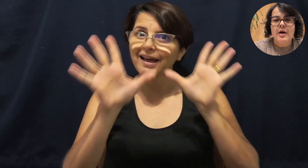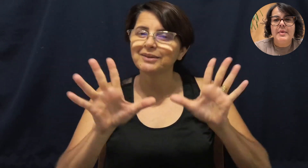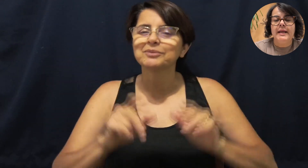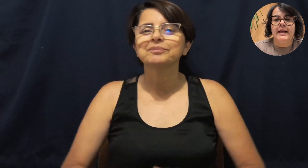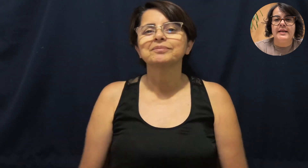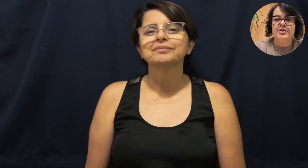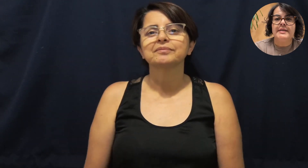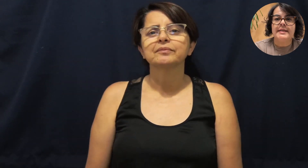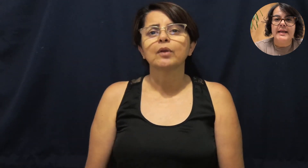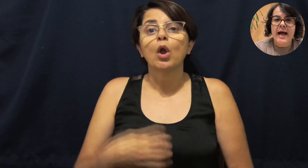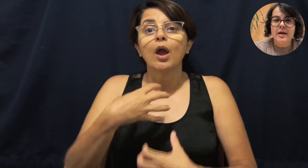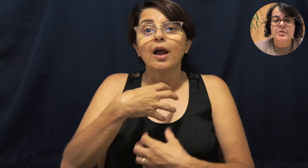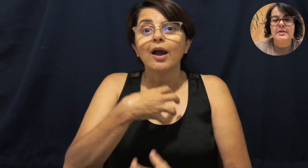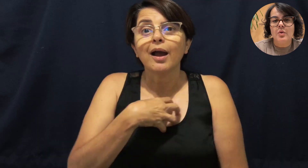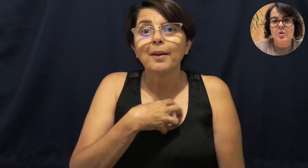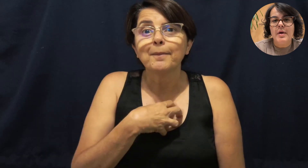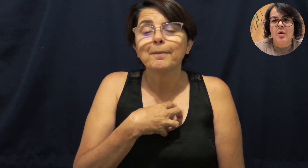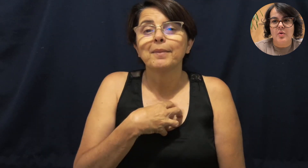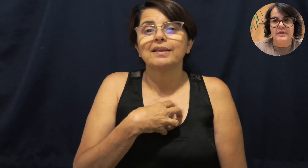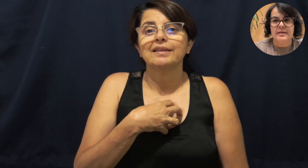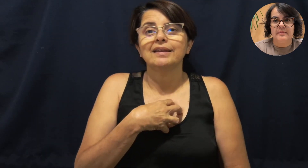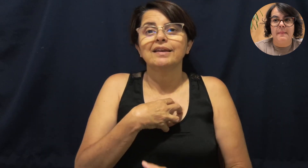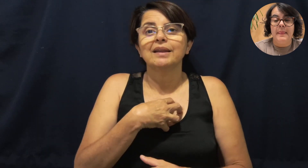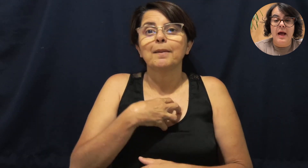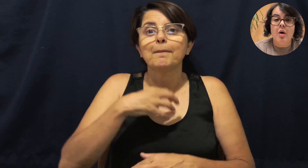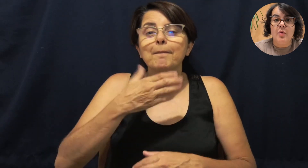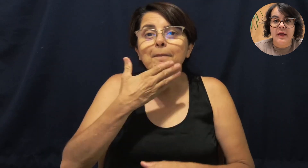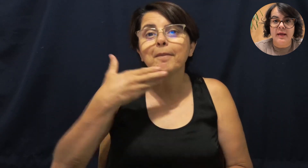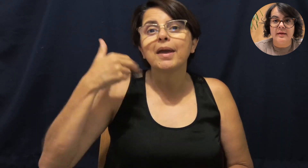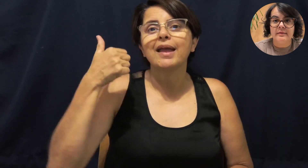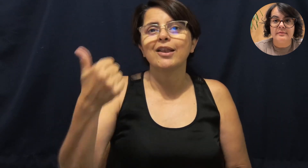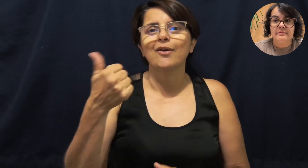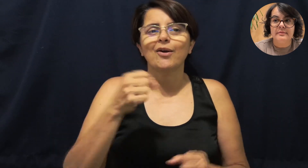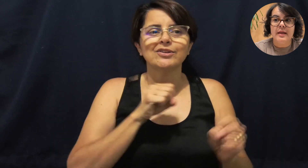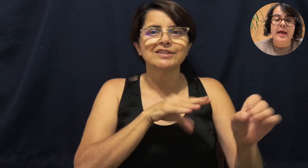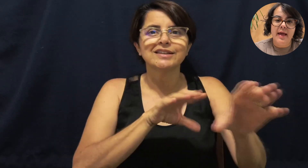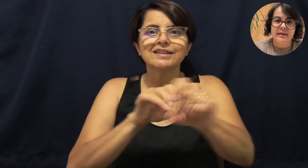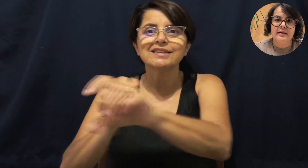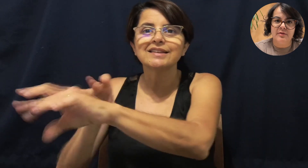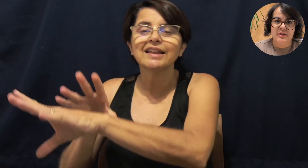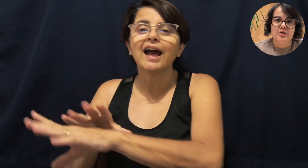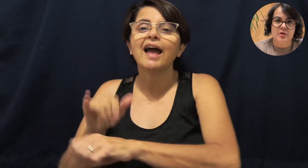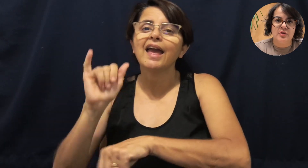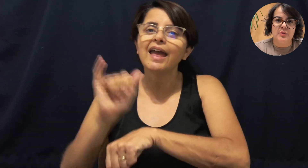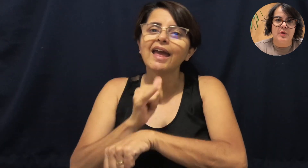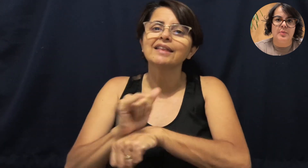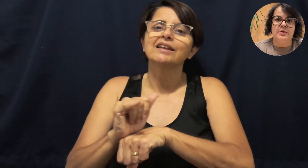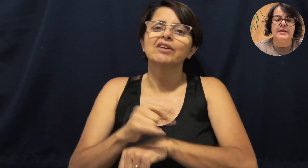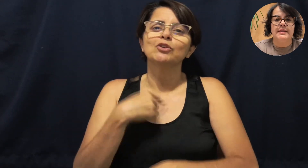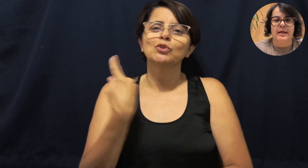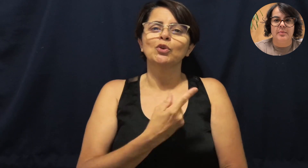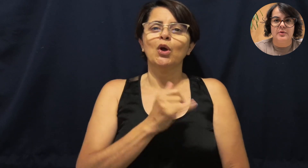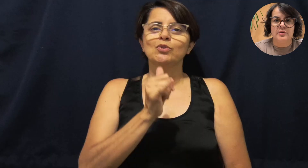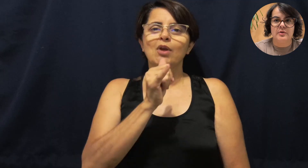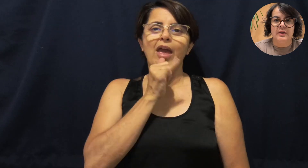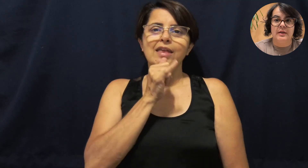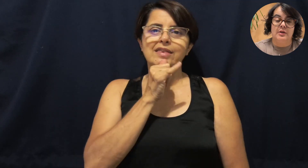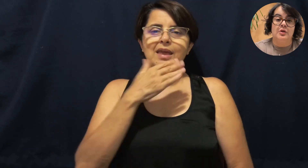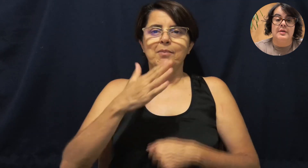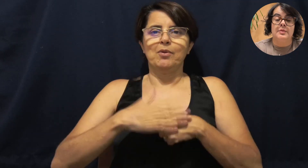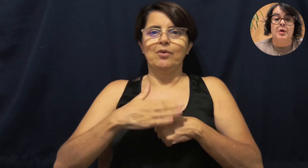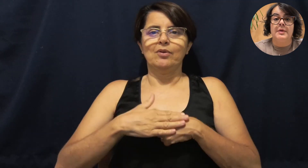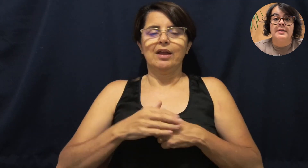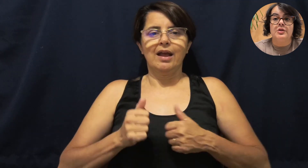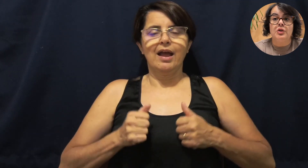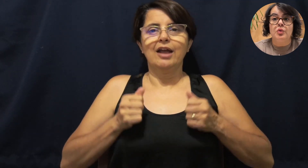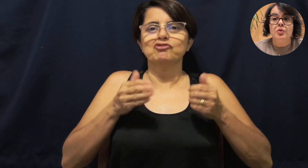A melhor maneira de ensinarmos alguma coisa a alguém é através de nossos próprios exemplos, das